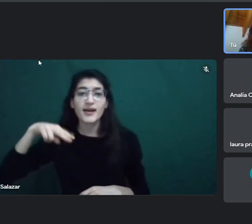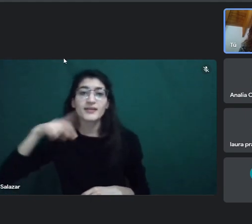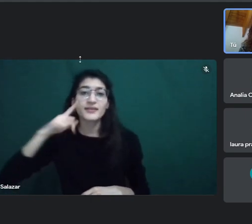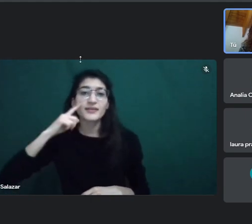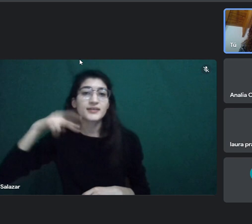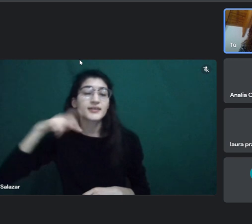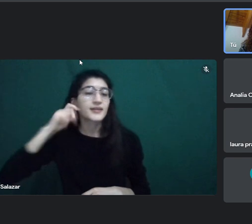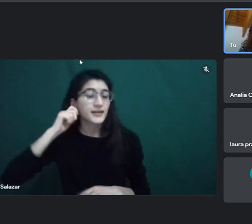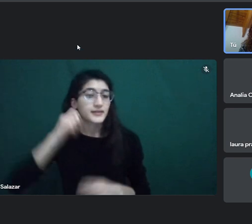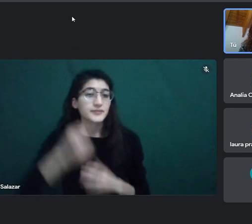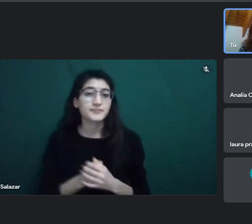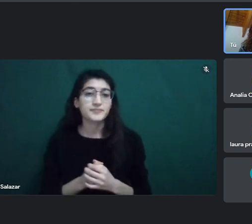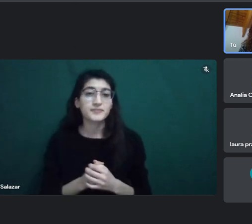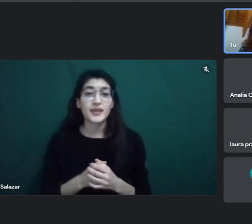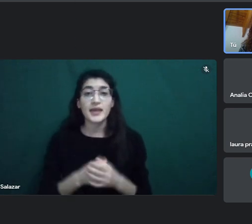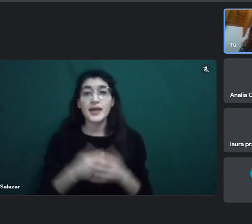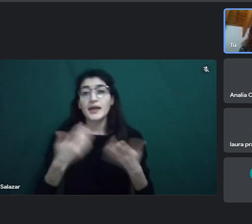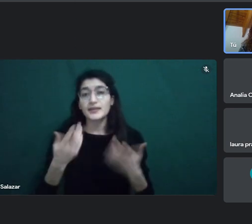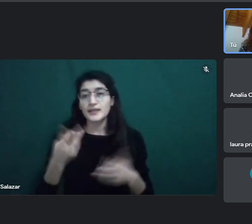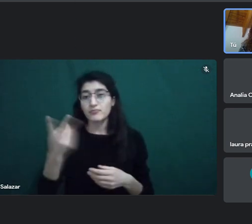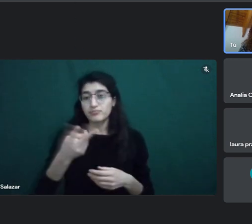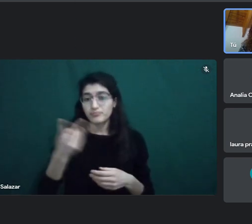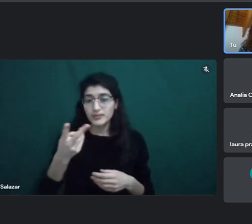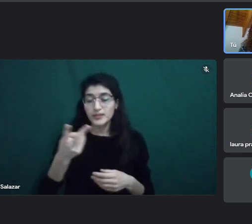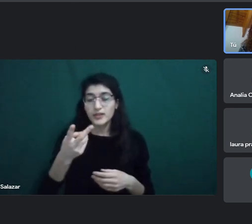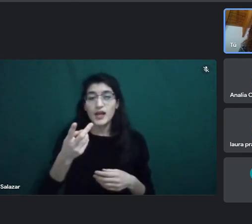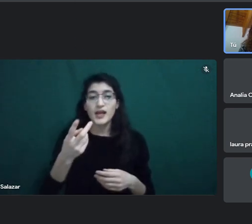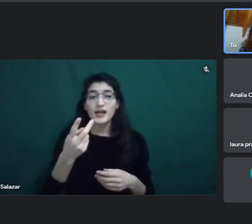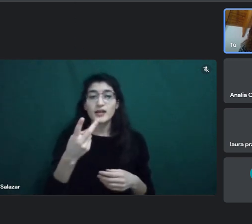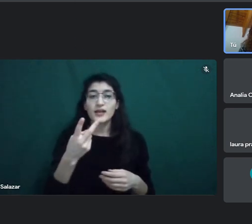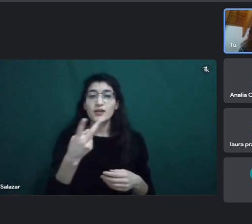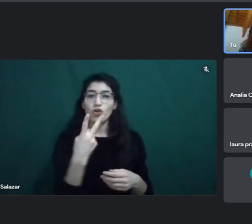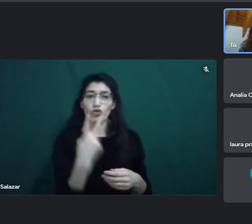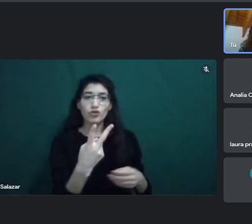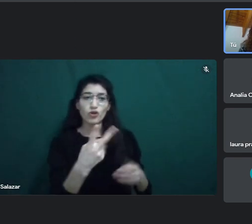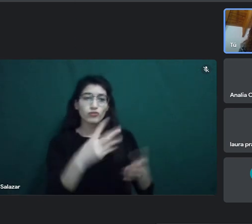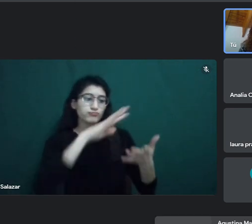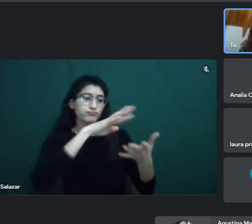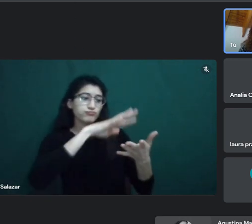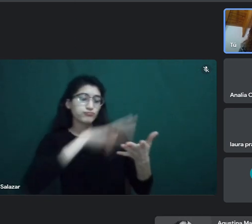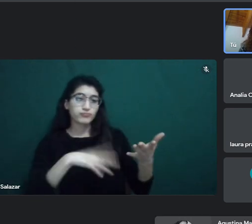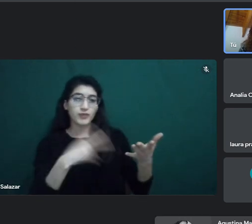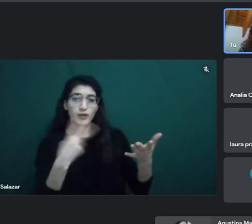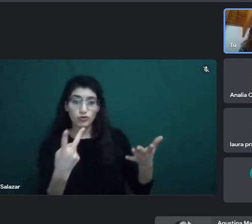en los dos grupos. ¿Por qué están en estos dos grupos?